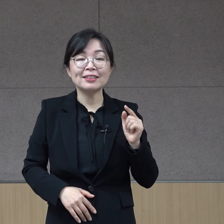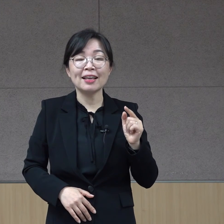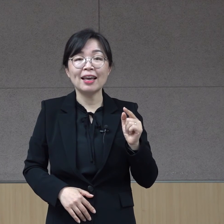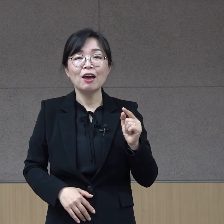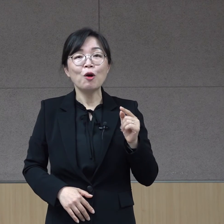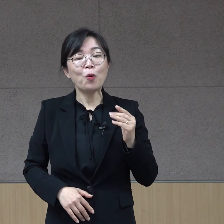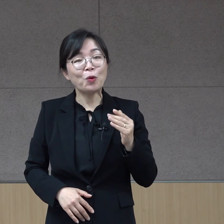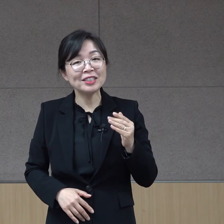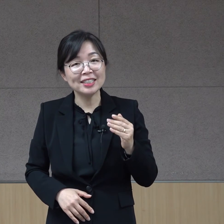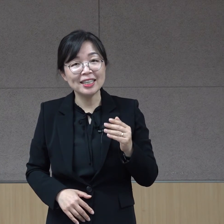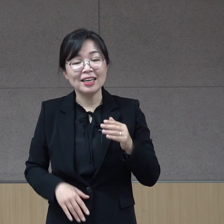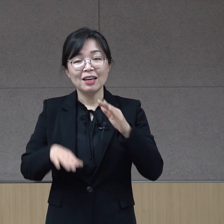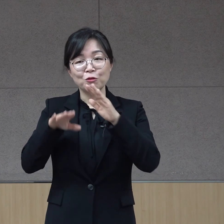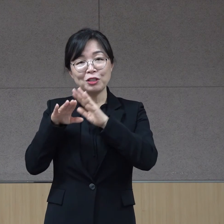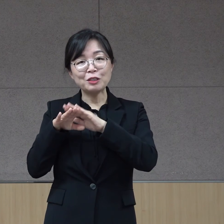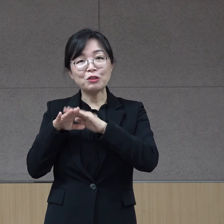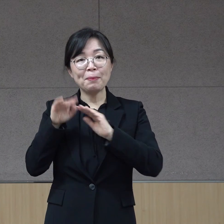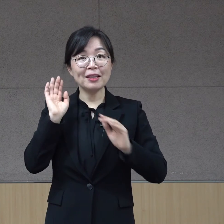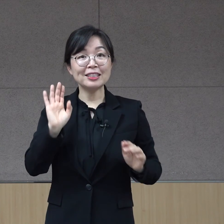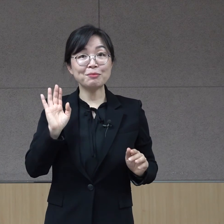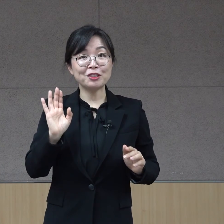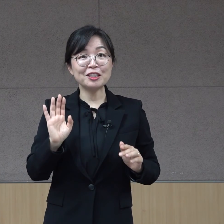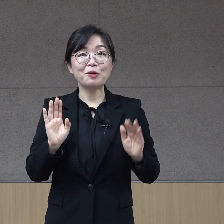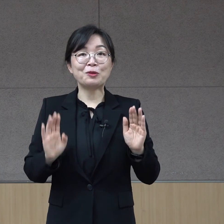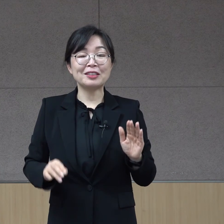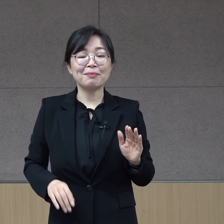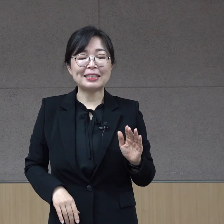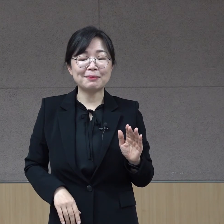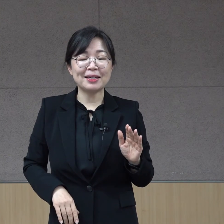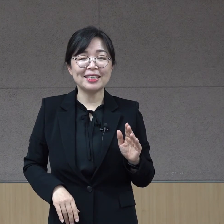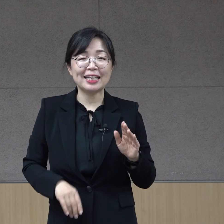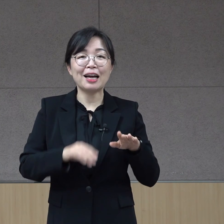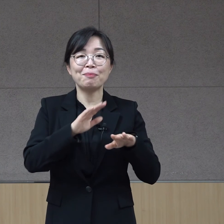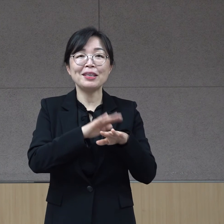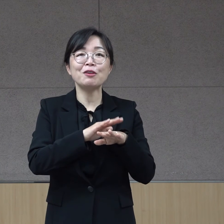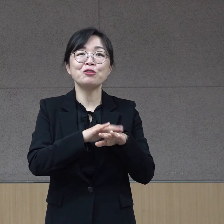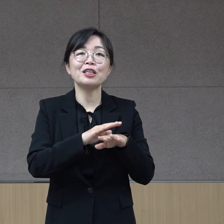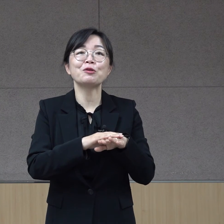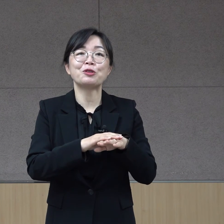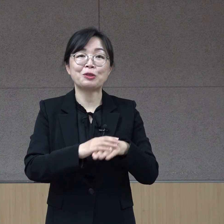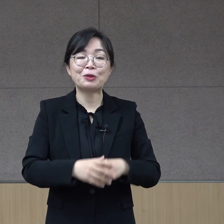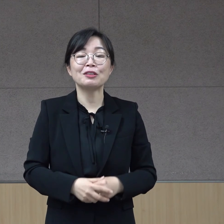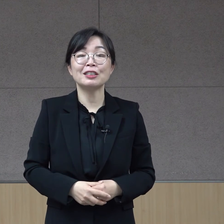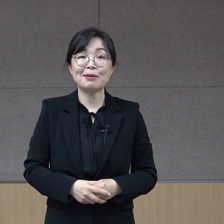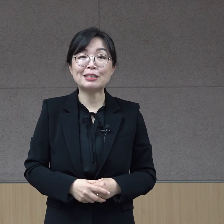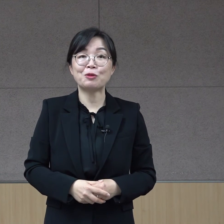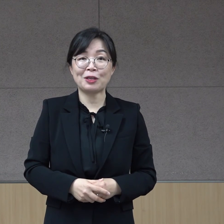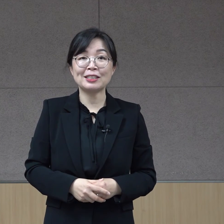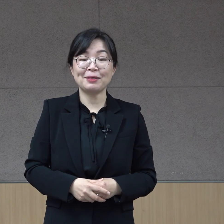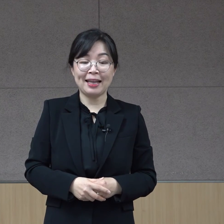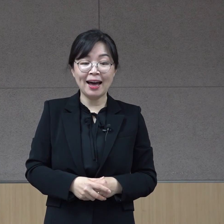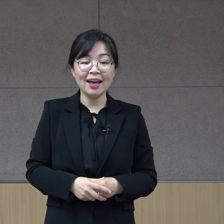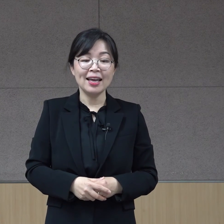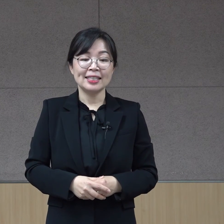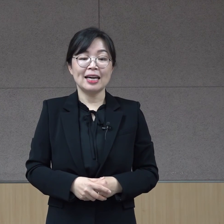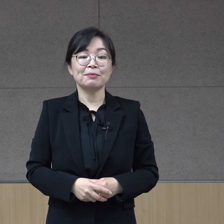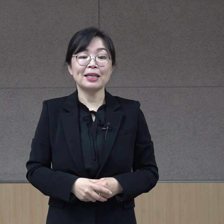하는데 혹시 우세손이 편하신 분은 오늘은 마지막이니까 비우세손으로도 연습했으면 좋겠습니다. 자, 그럼 자음